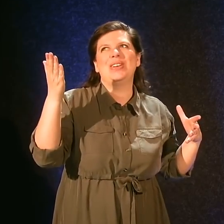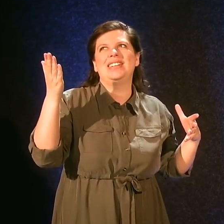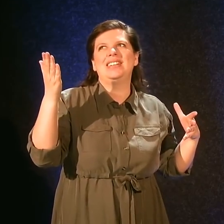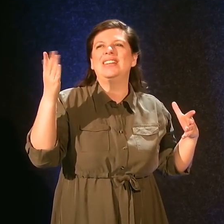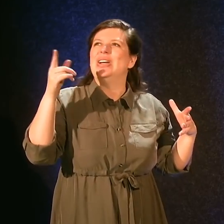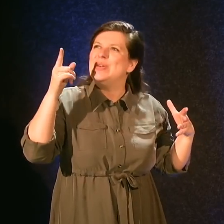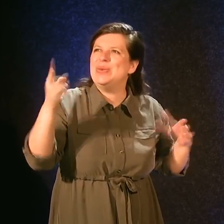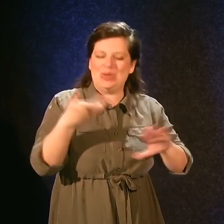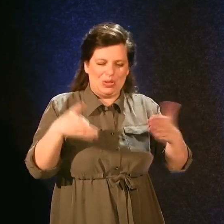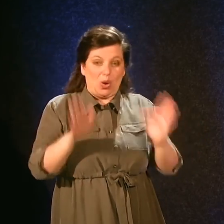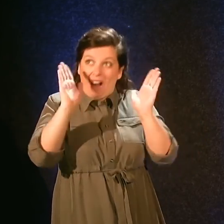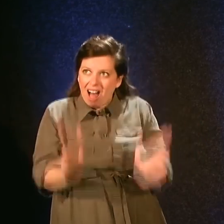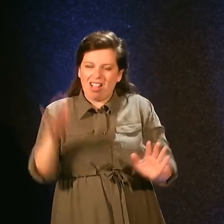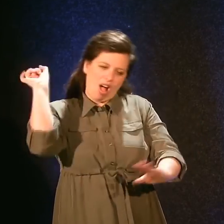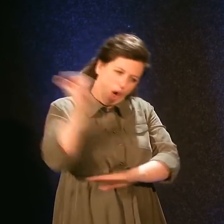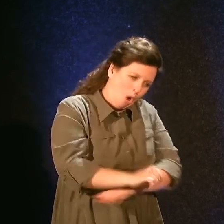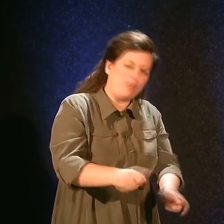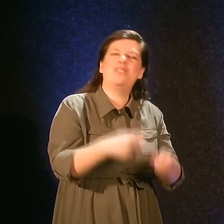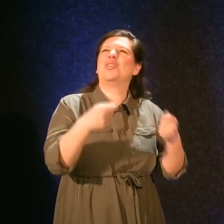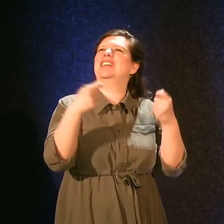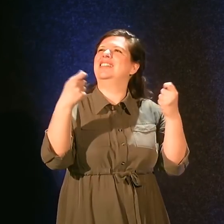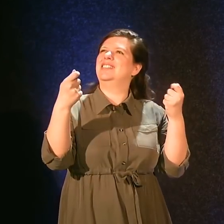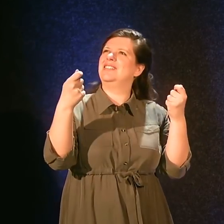U heeft de dood al overwonnen.